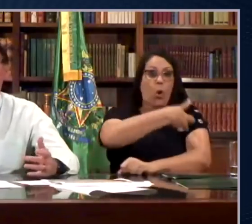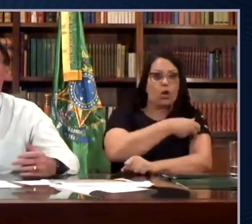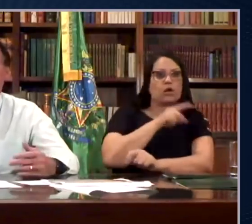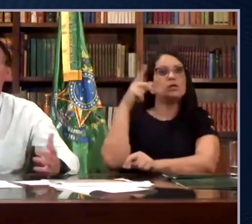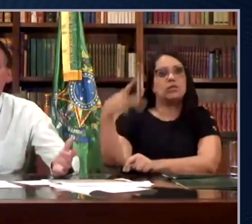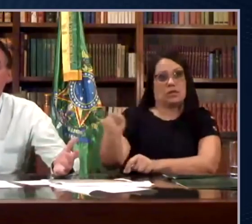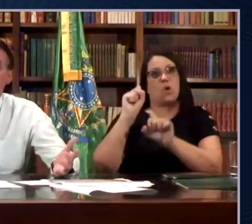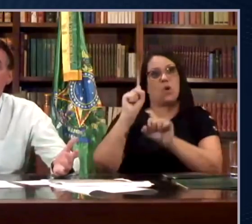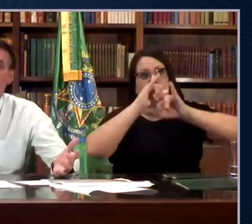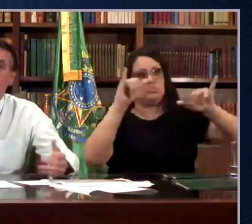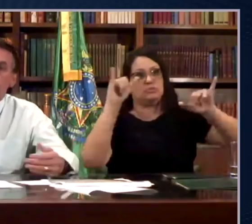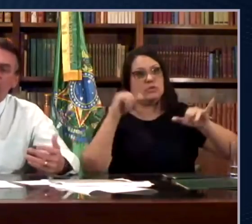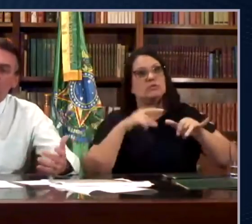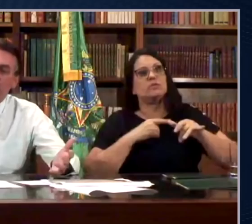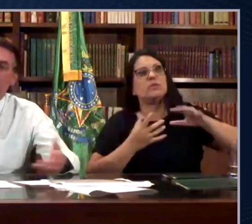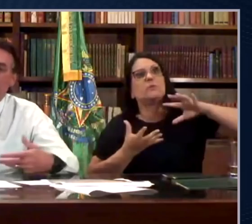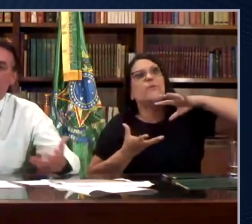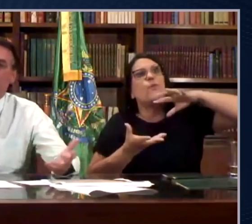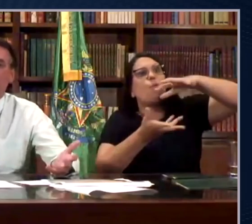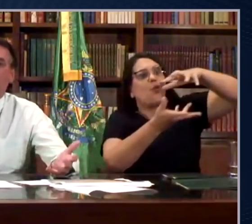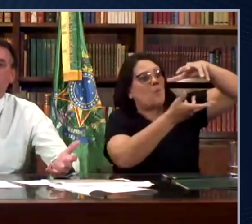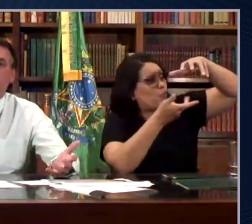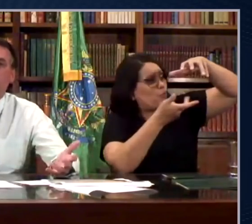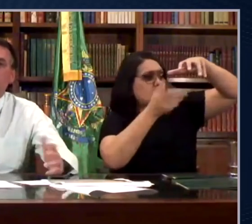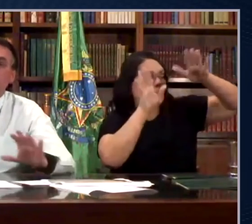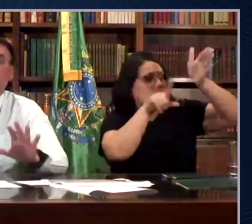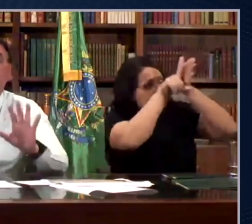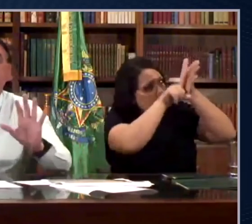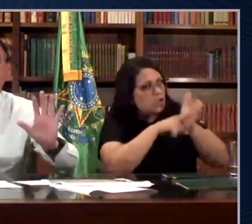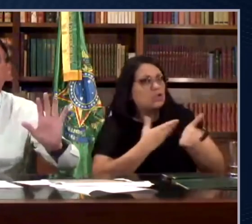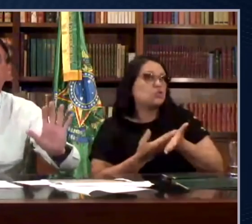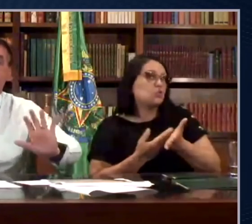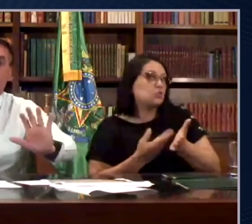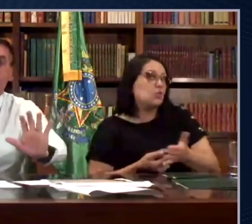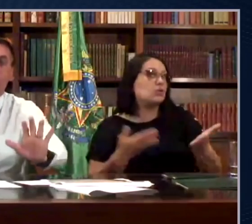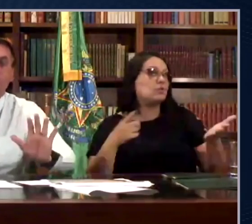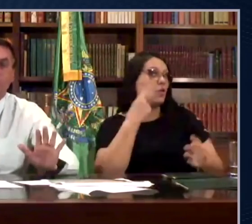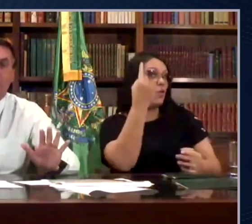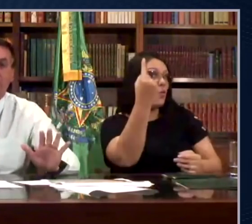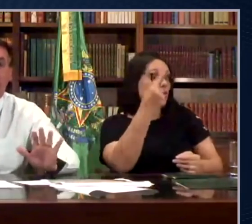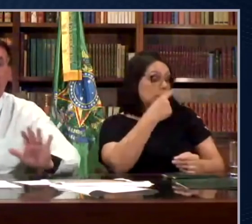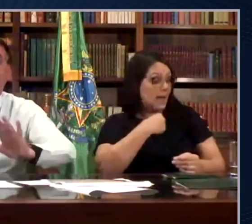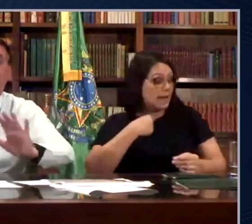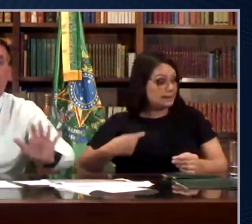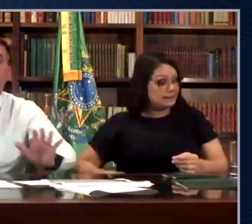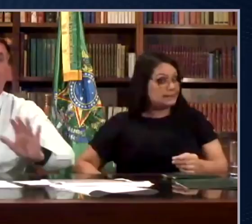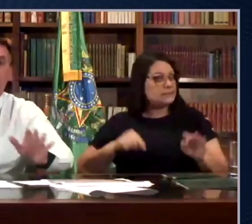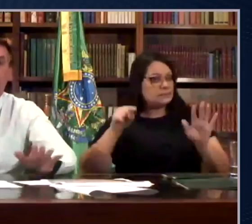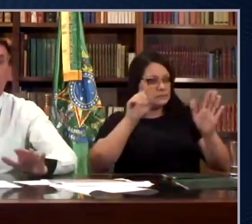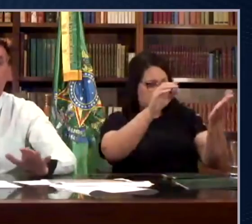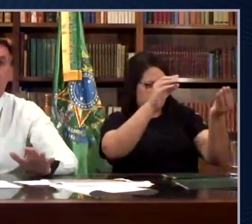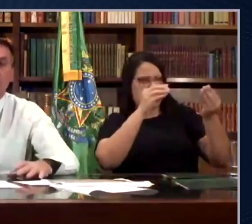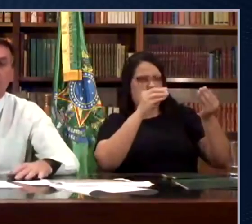só, tem vários estudos do mundo, né? Falta a comprovação da nossa parte, né? Tem um que está chegando da China, a gente tem que tomar muito cuidado, né?